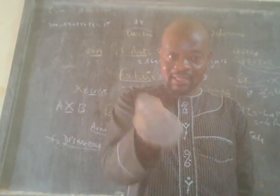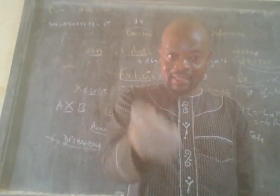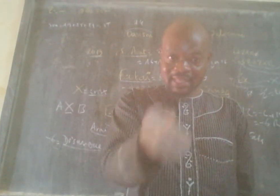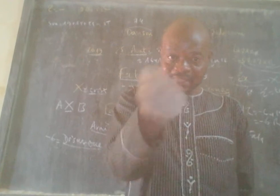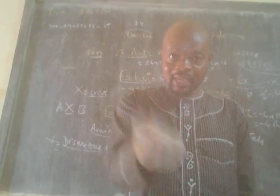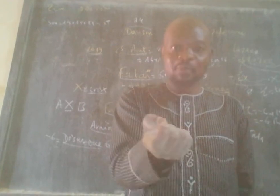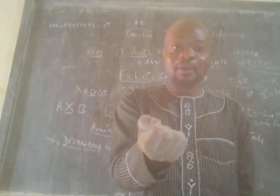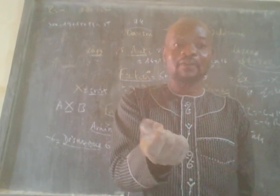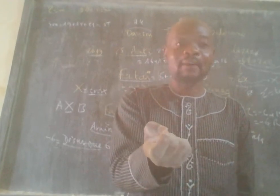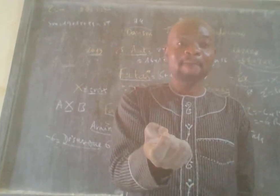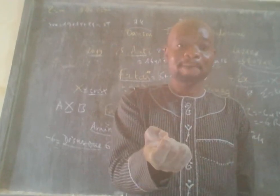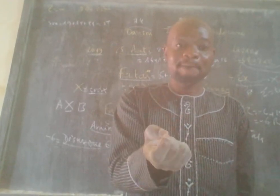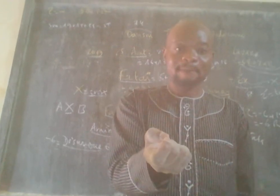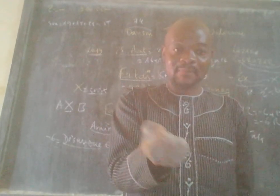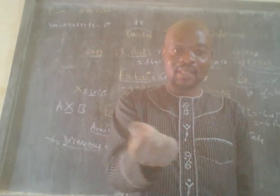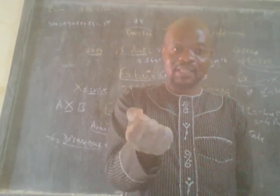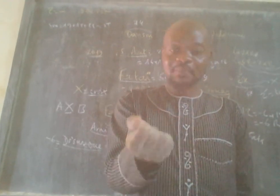Il est très peu bavard. C'est comme ça.